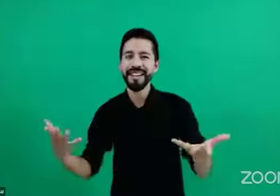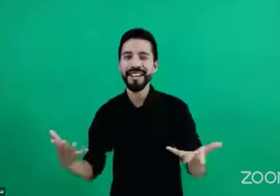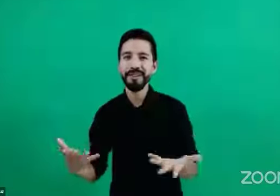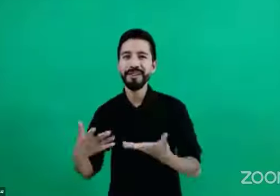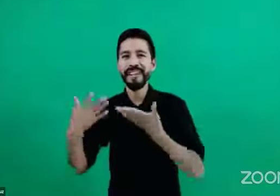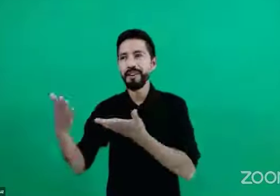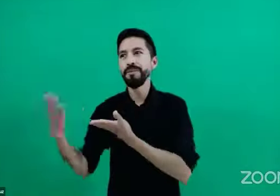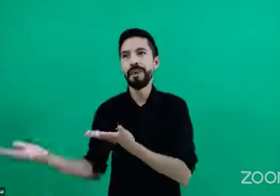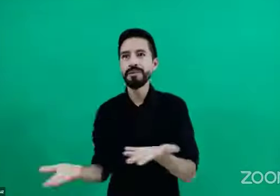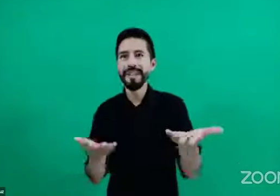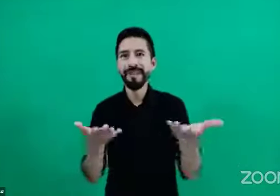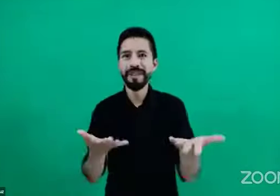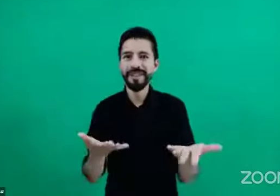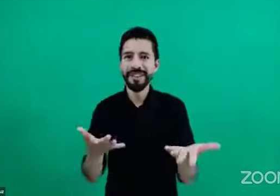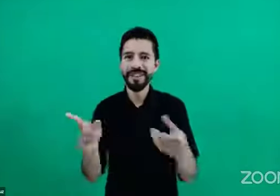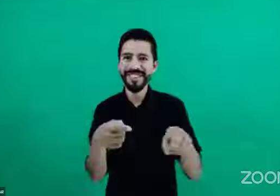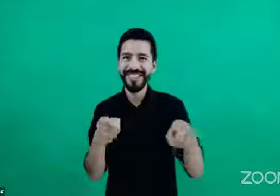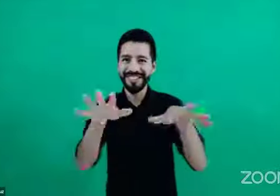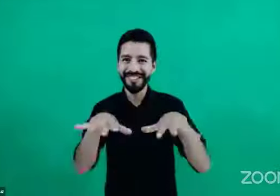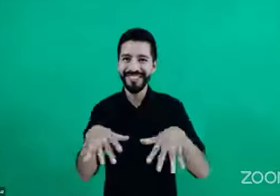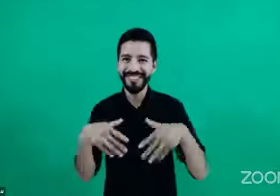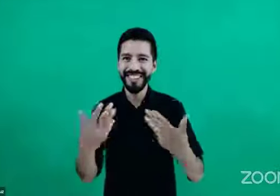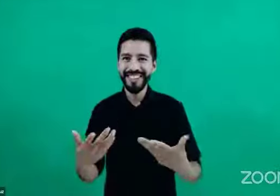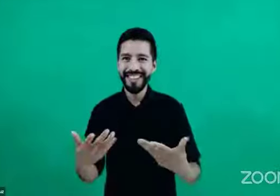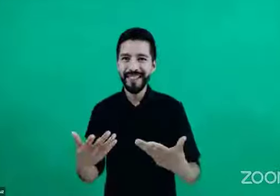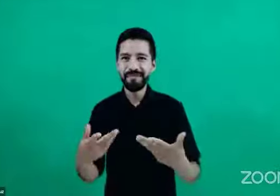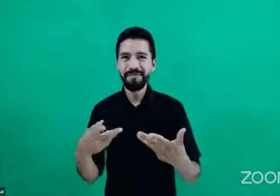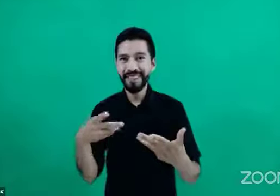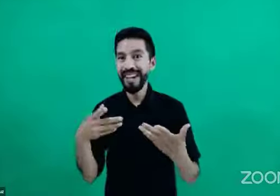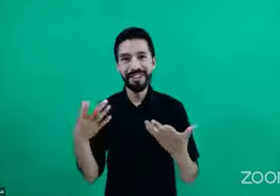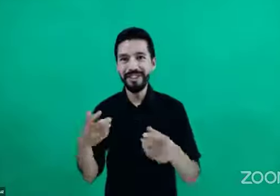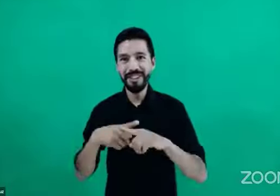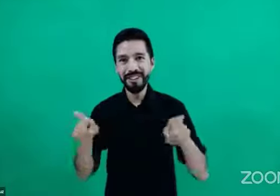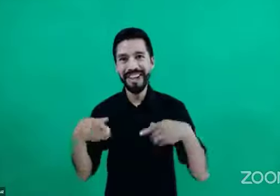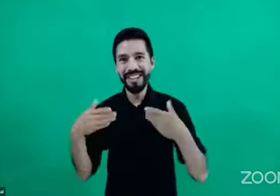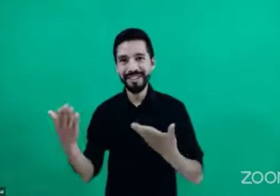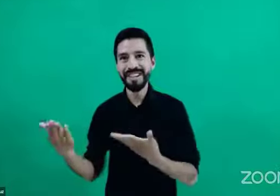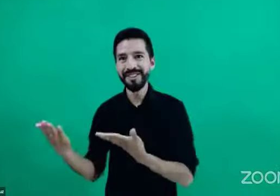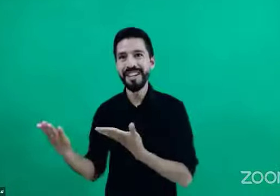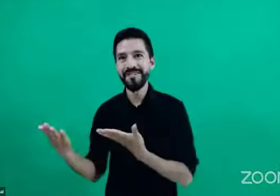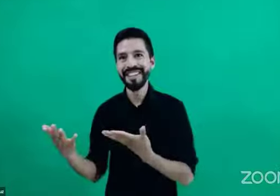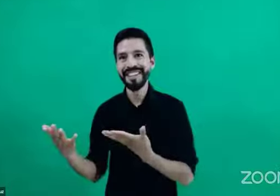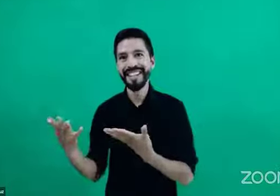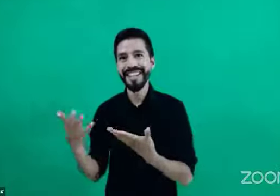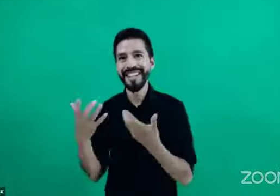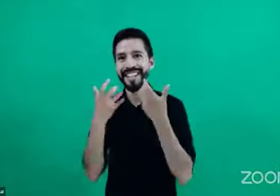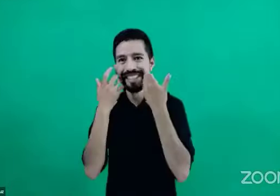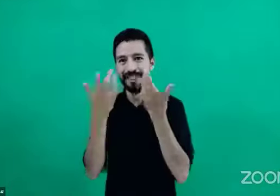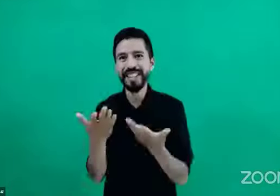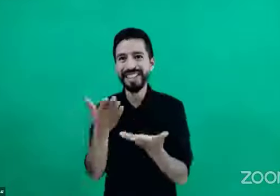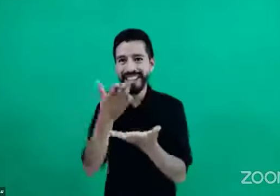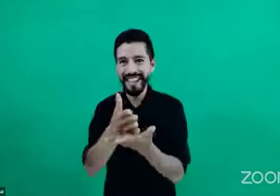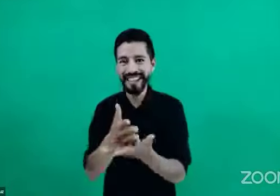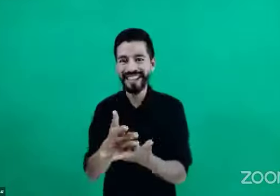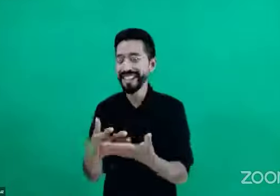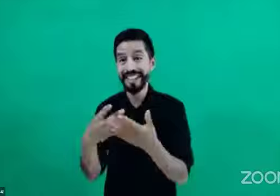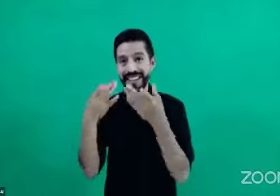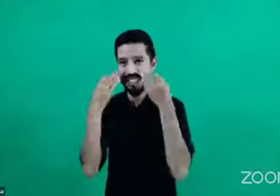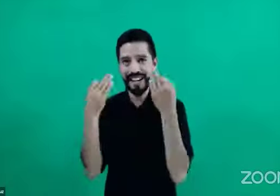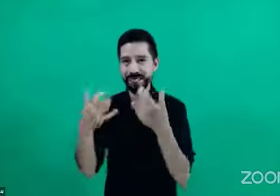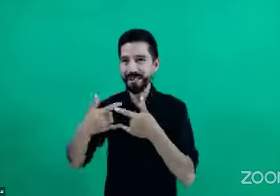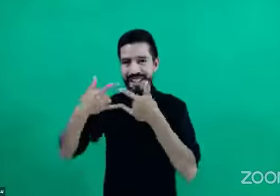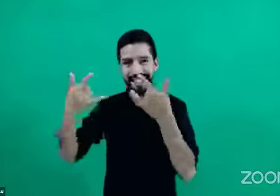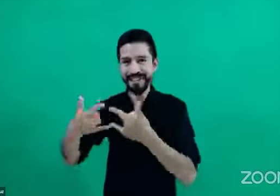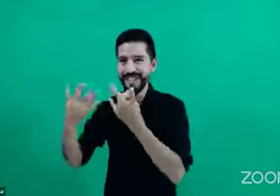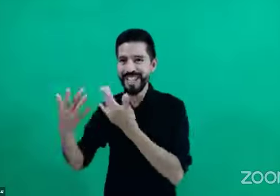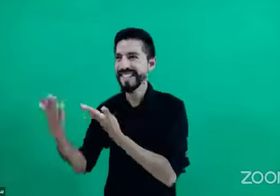vamos a, o sea, cómo vamos a llevarlos a un concierto, no? Al contrario, ellos también tienen el deseo de estar ahí